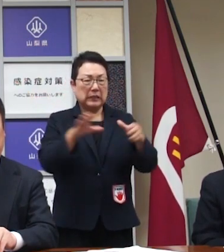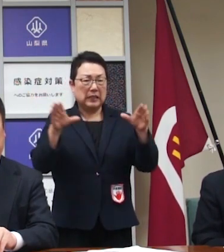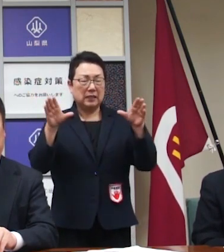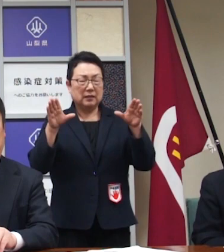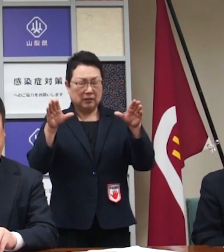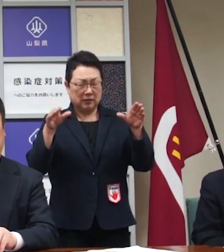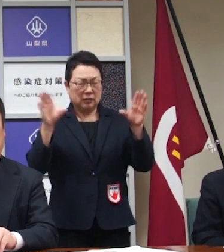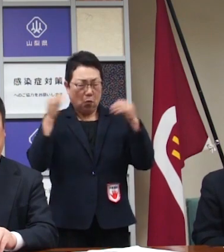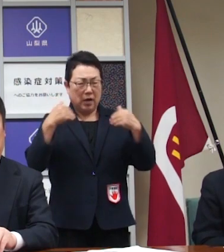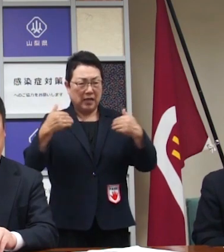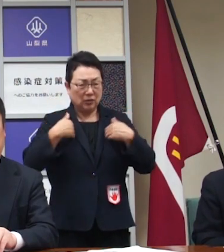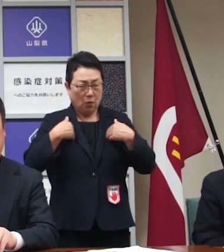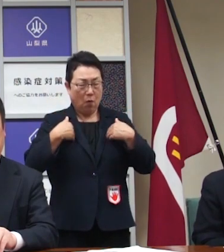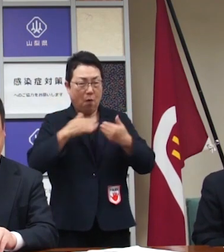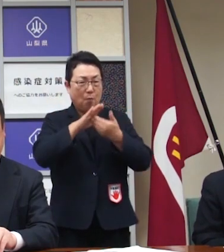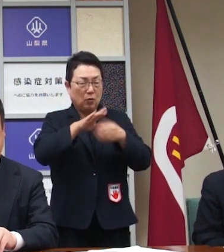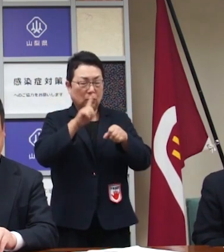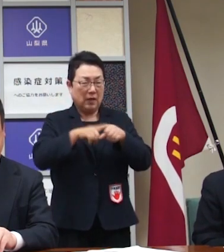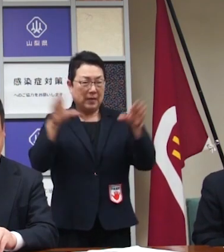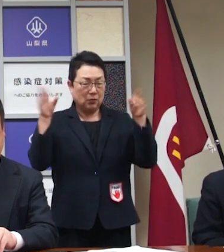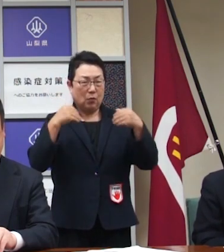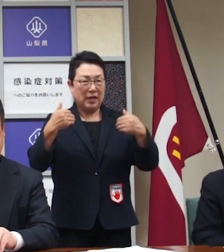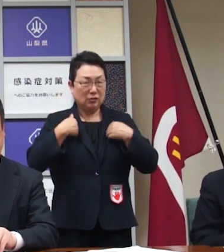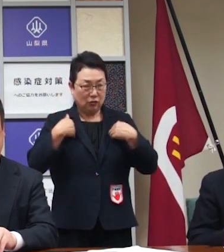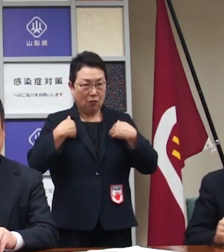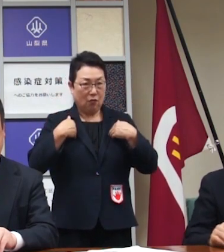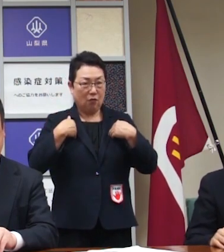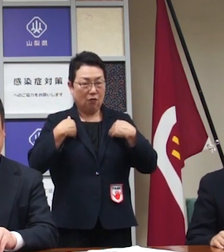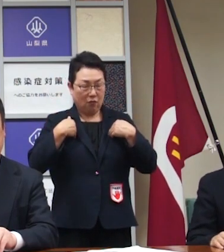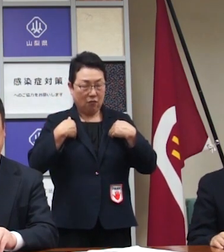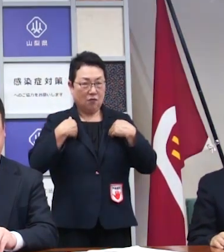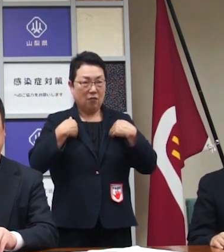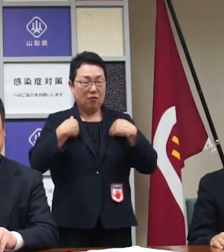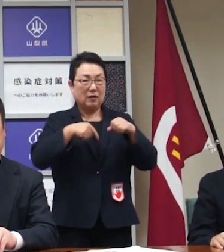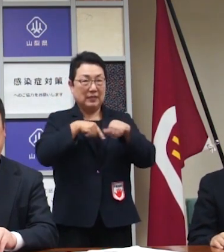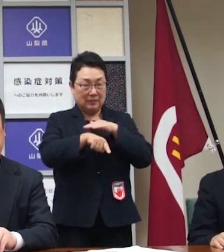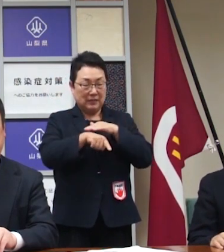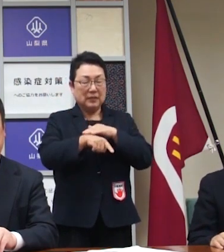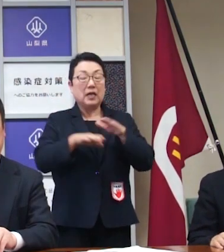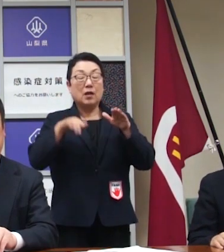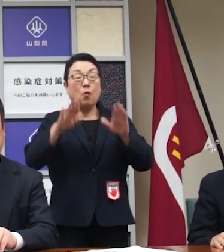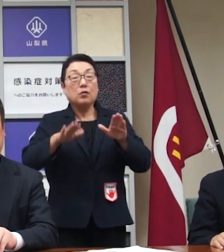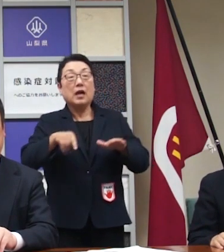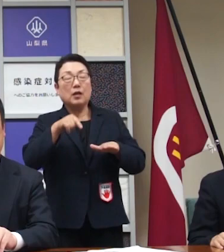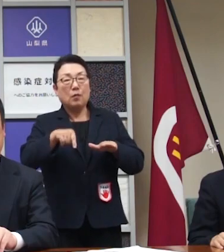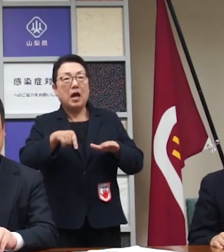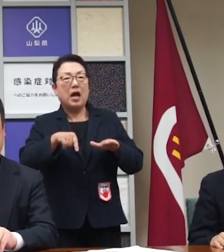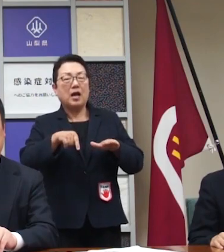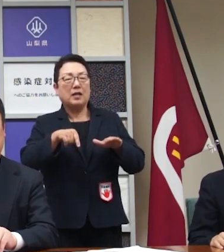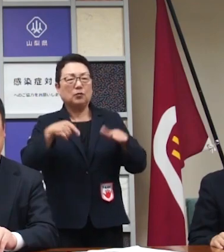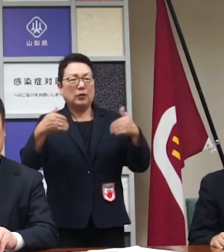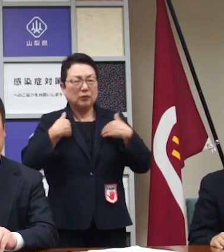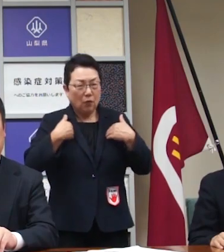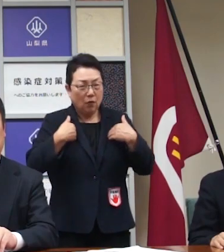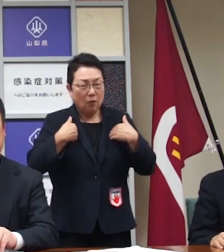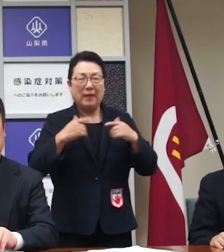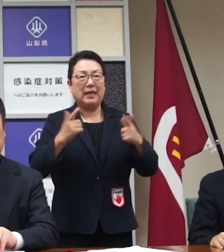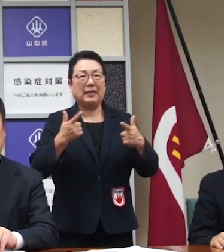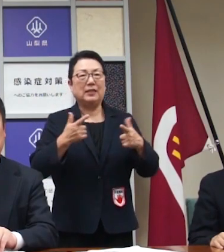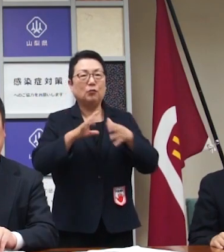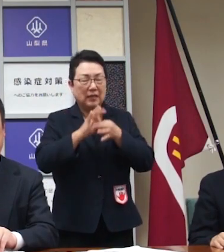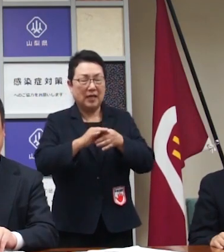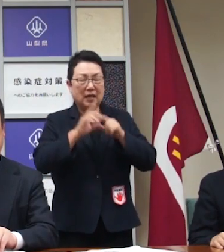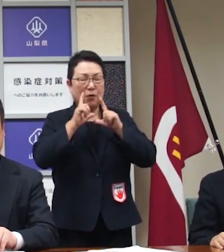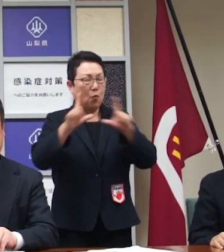公表するということで、これはまあ、このケースに関してはそういう必要性が認められないので、公表はし